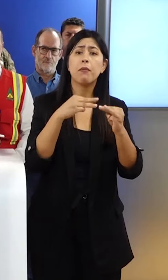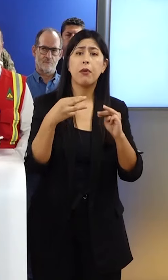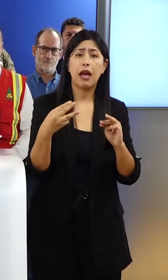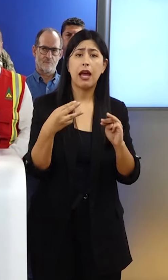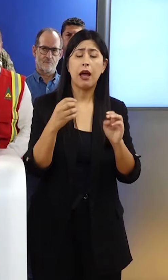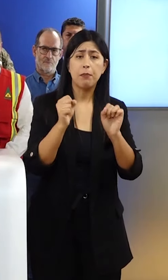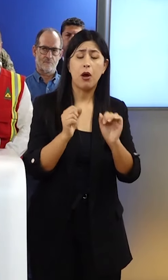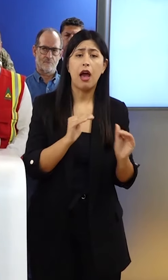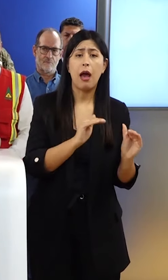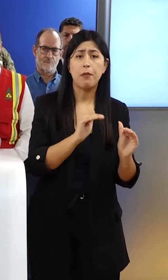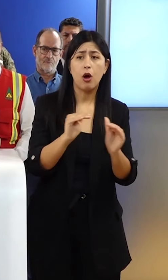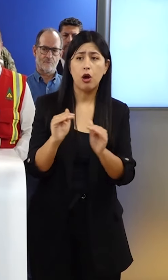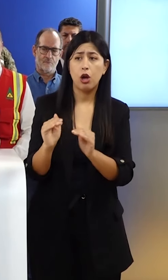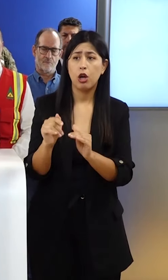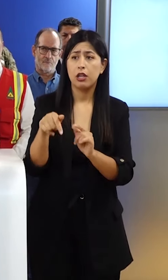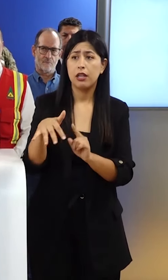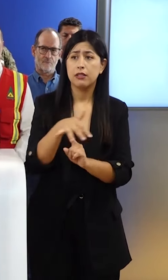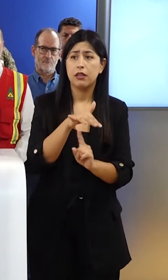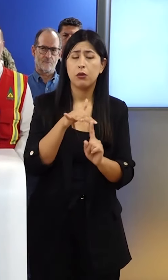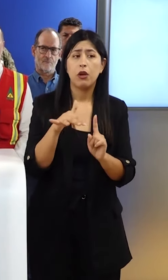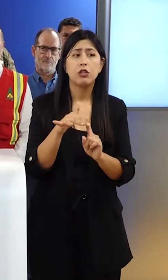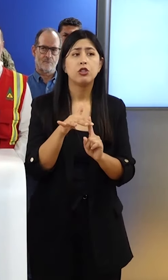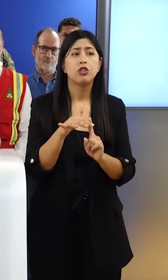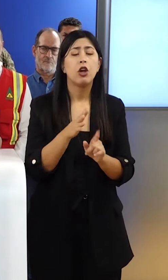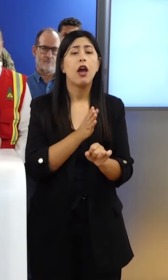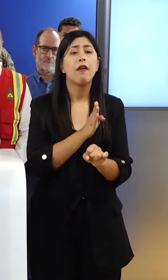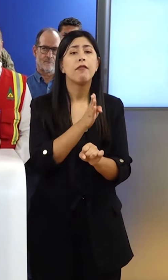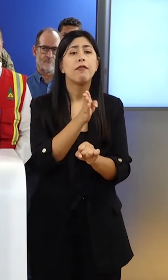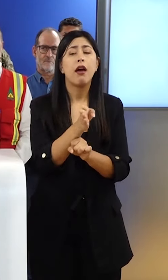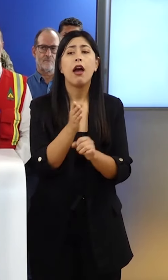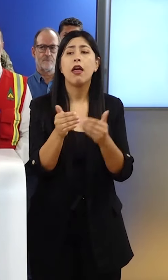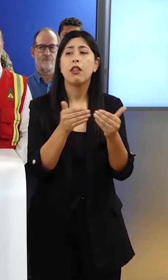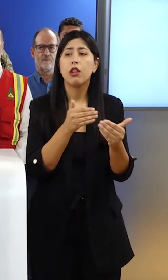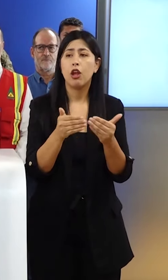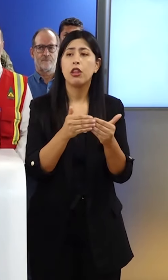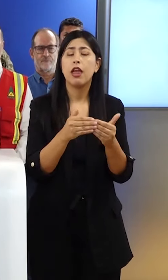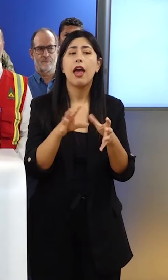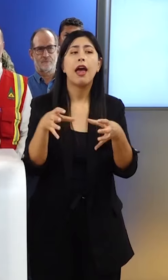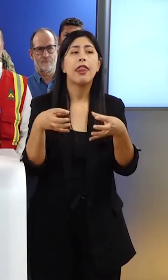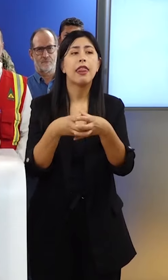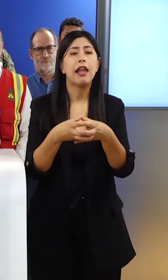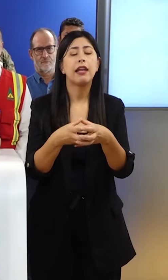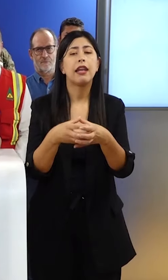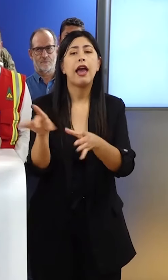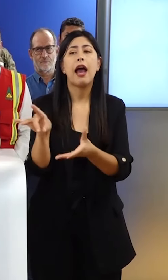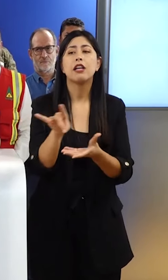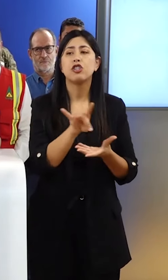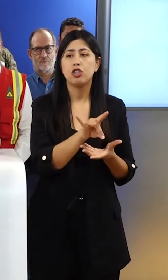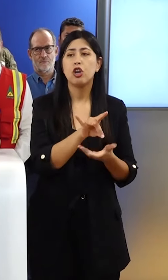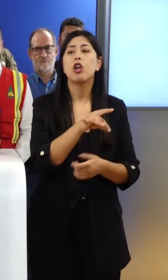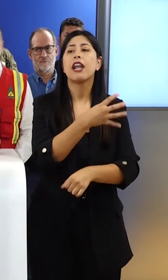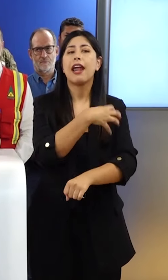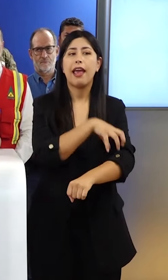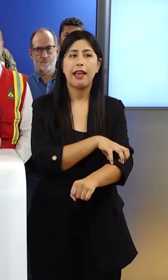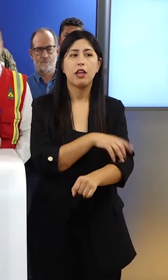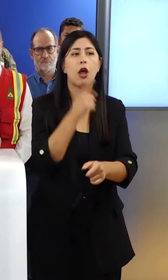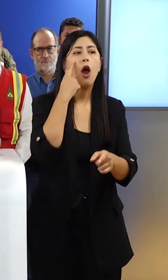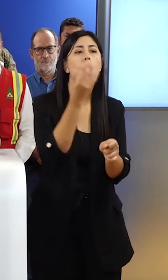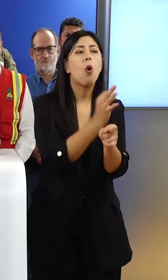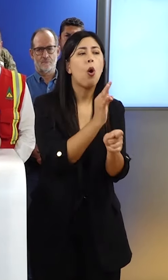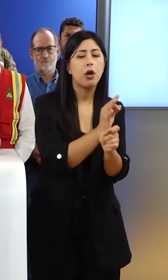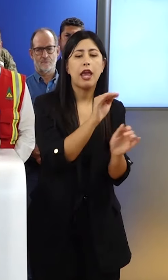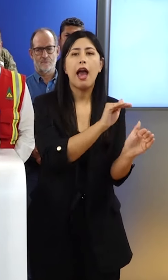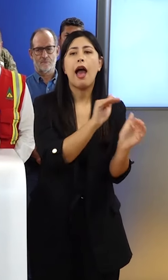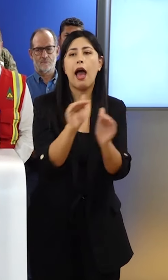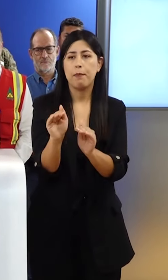previstos de apoyo para estas situaciones se dirijan a la delegación region que los va a orientar y los va a apoyar